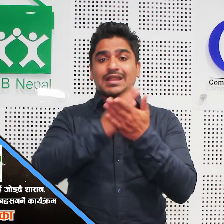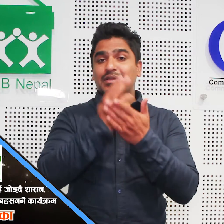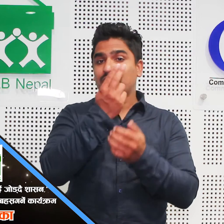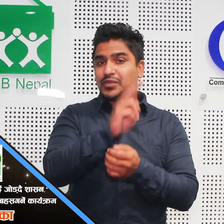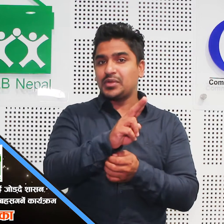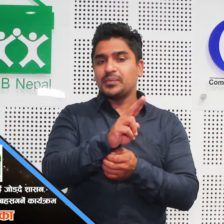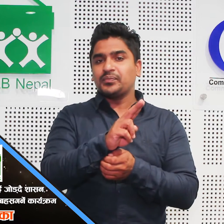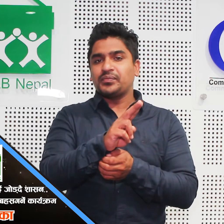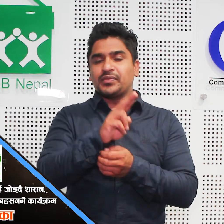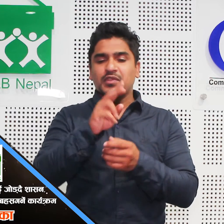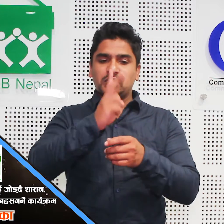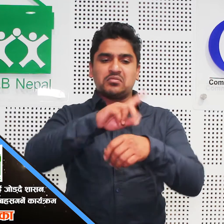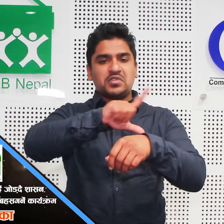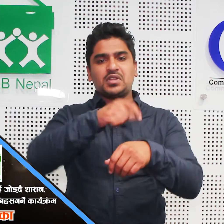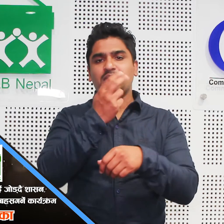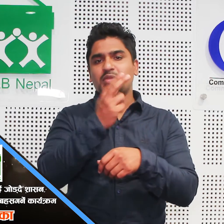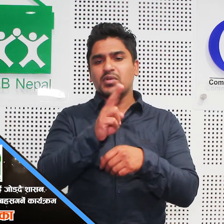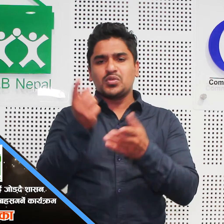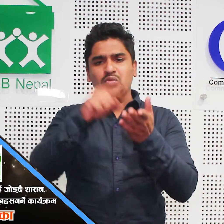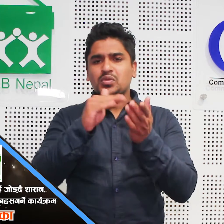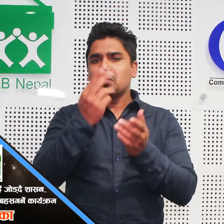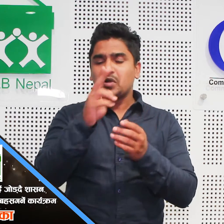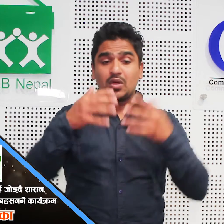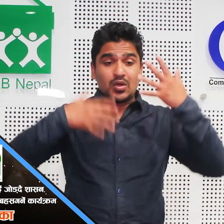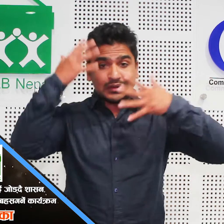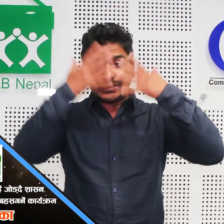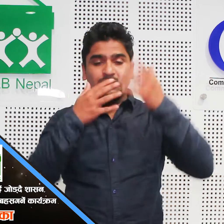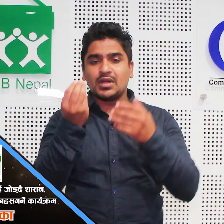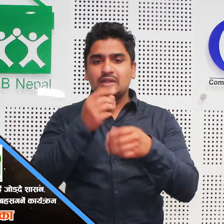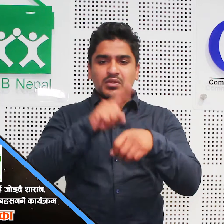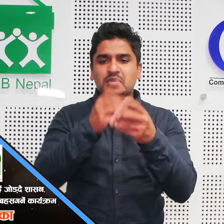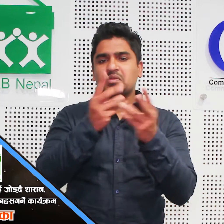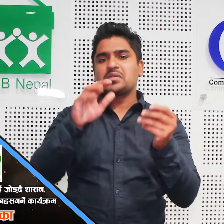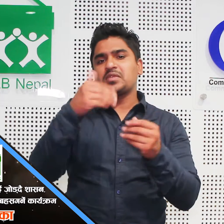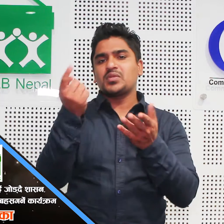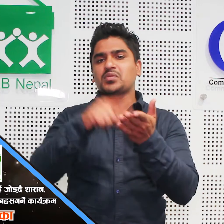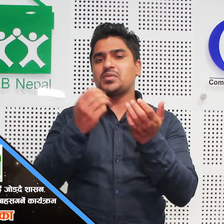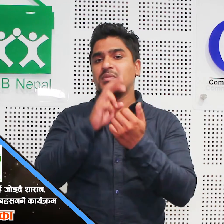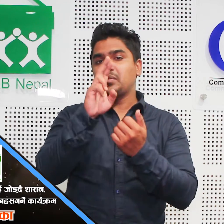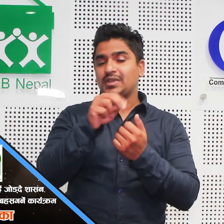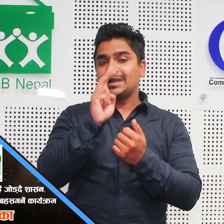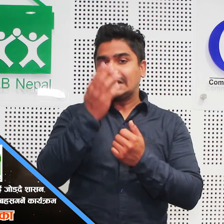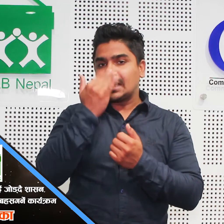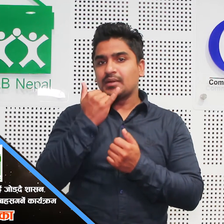त्यो कार्यक्रम ढिला भयो। पछि सुरु त गरियो, हामीले हतार हतारमा अलिकति समय सिद्धिसकेपछि सुरु गर्न पर्यो, र त्यसले गर्दाखेरि त्यो अहिले